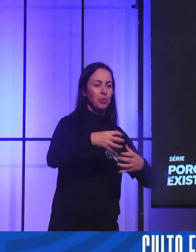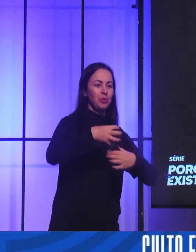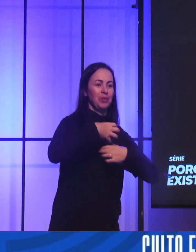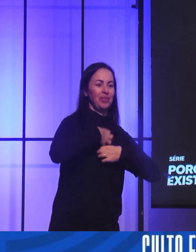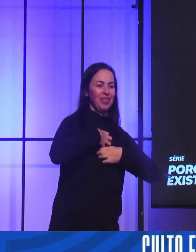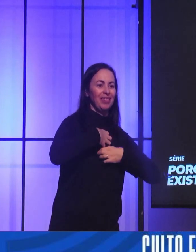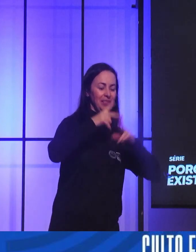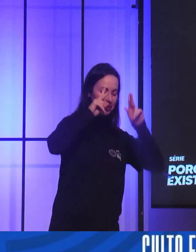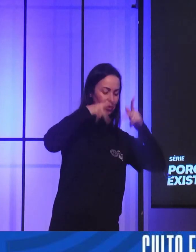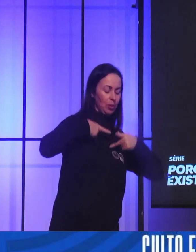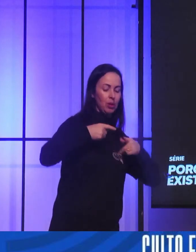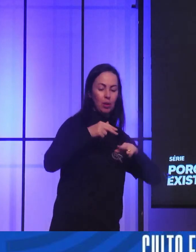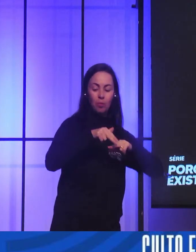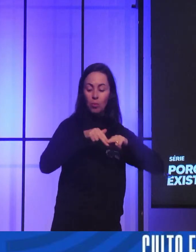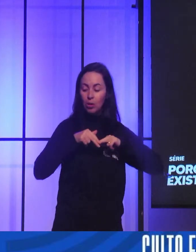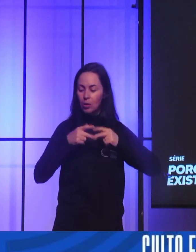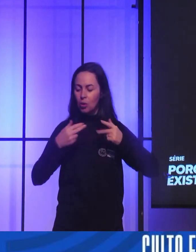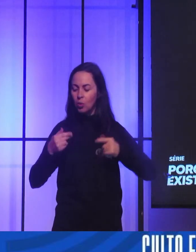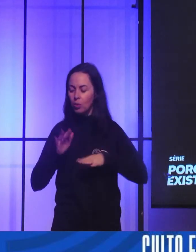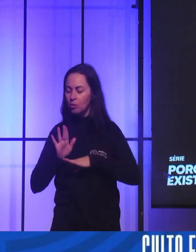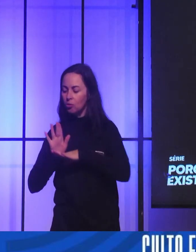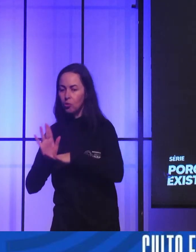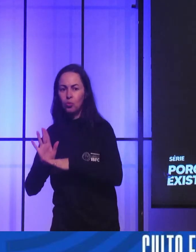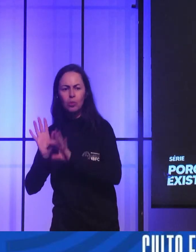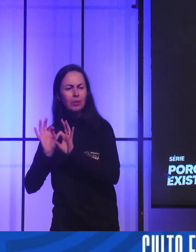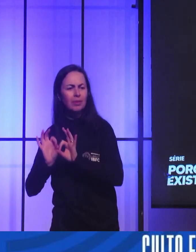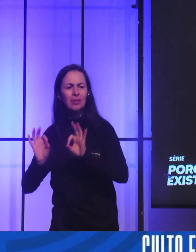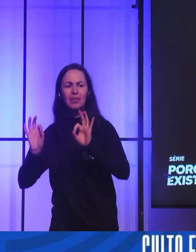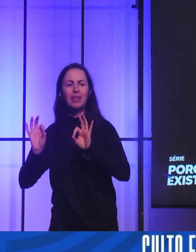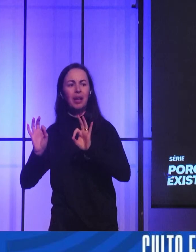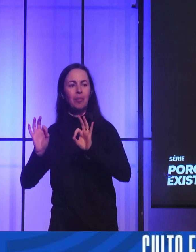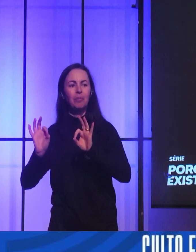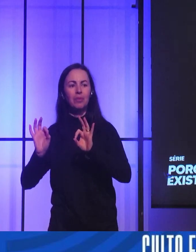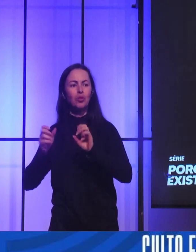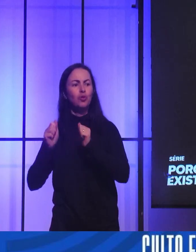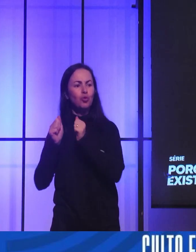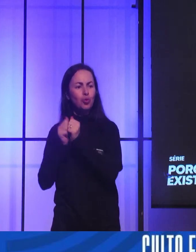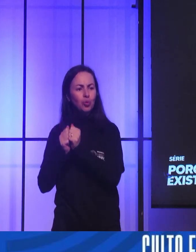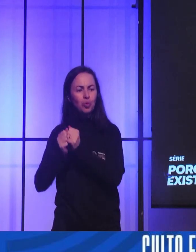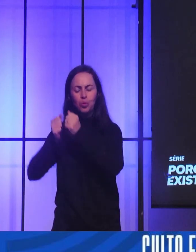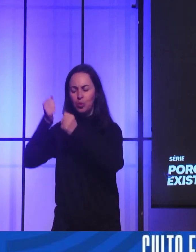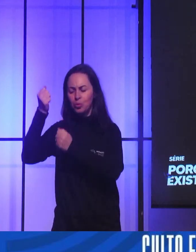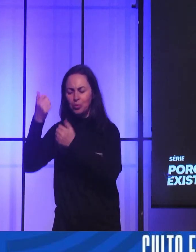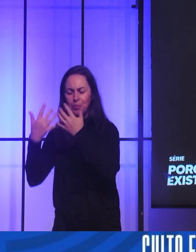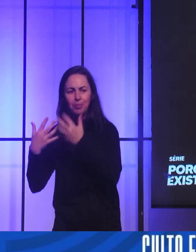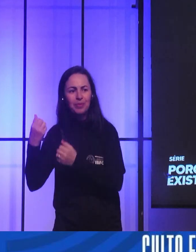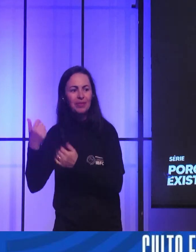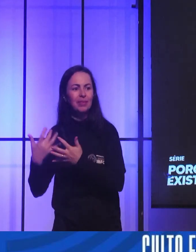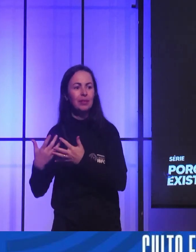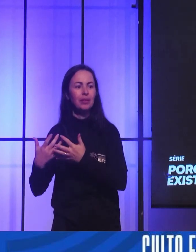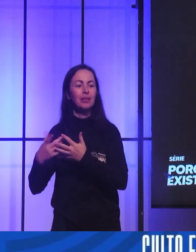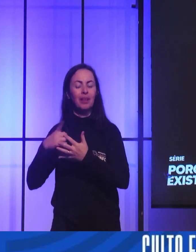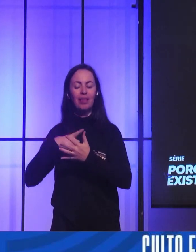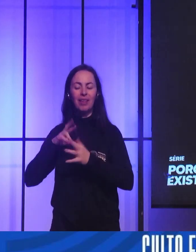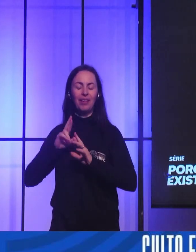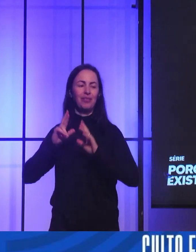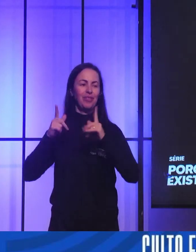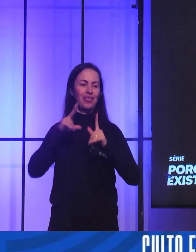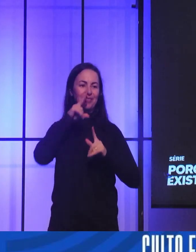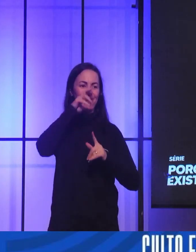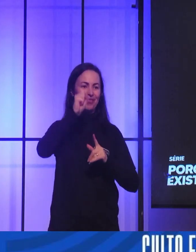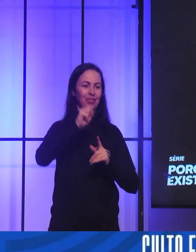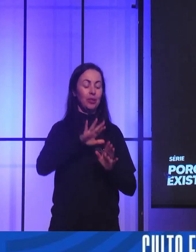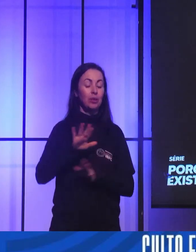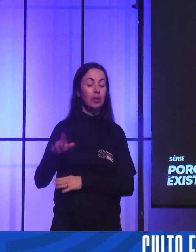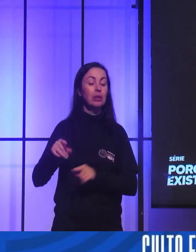gesto, acompanhado de uma palavra, fazem grandes diferenças. E por fim, eu deixei